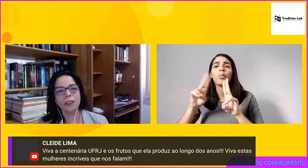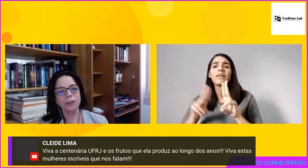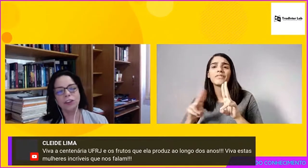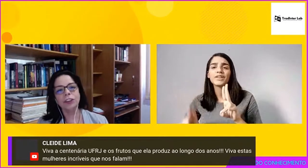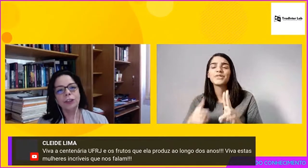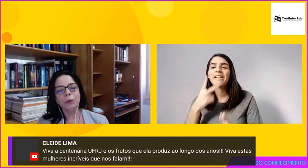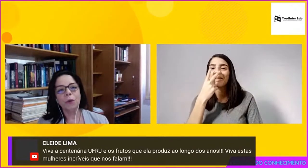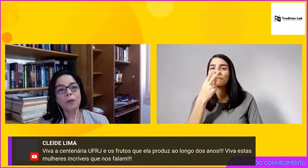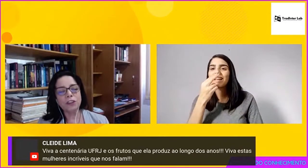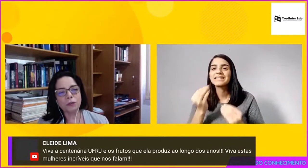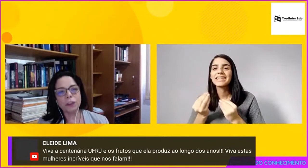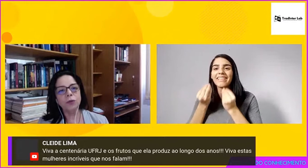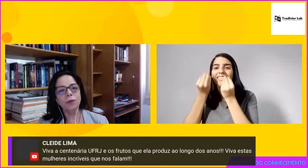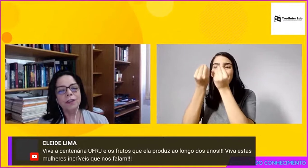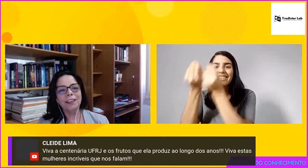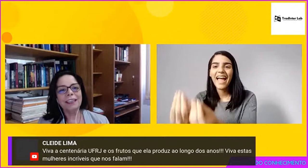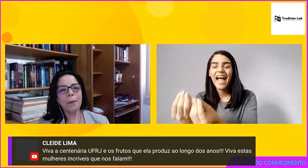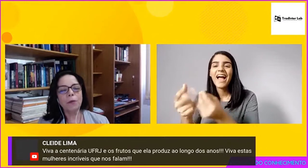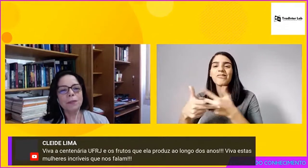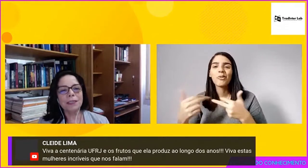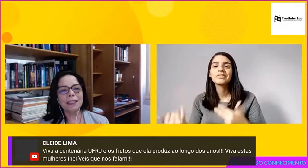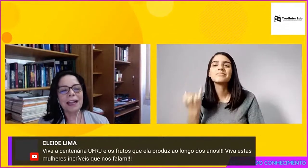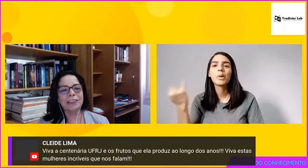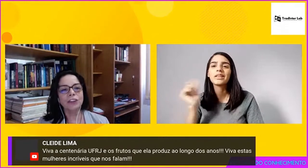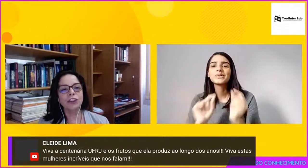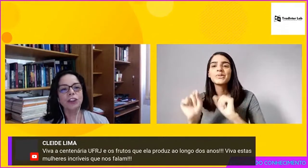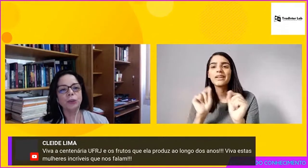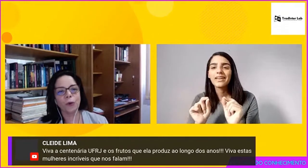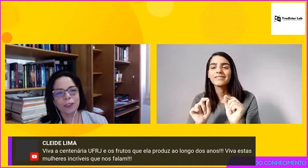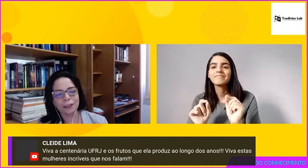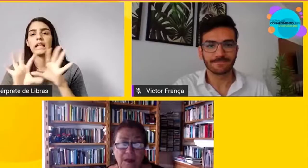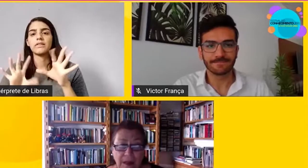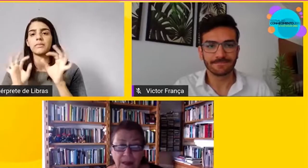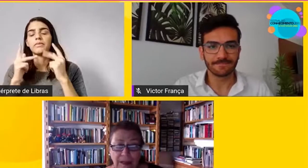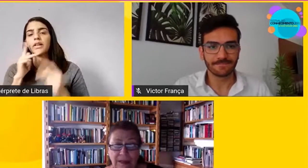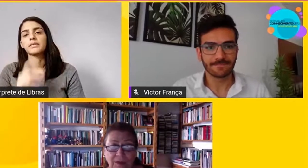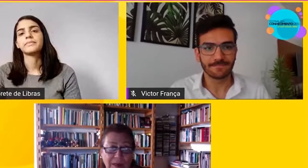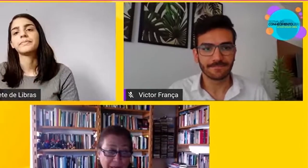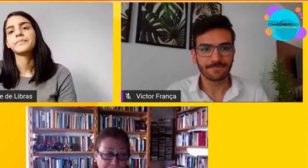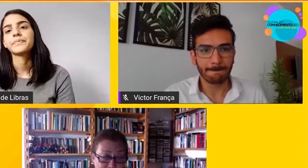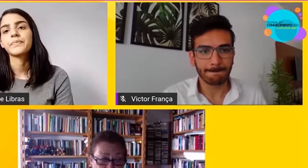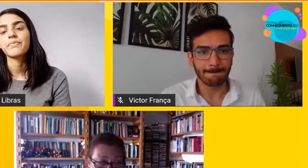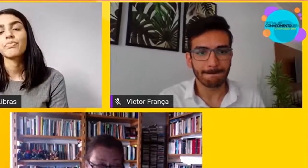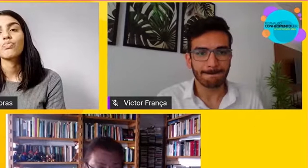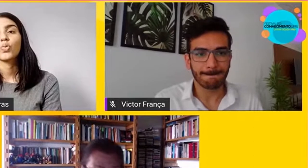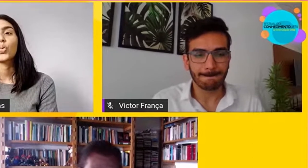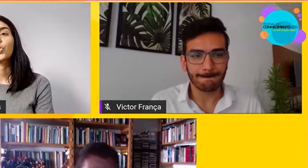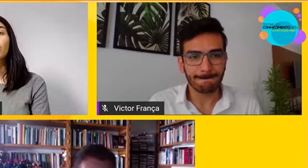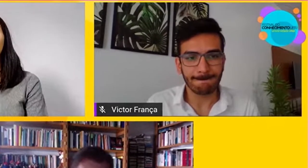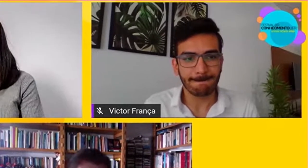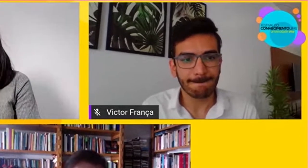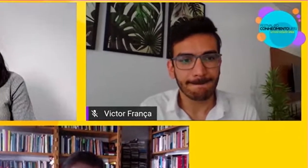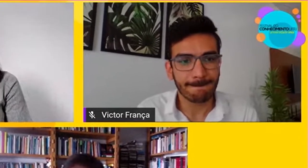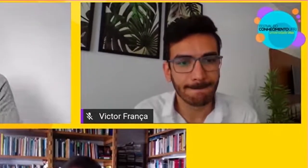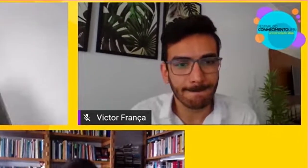importante para o indivíduo, que é a possibilidade de escolha. Mediados por Vitor França, assessor de